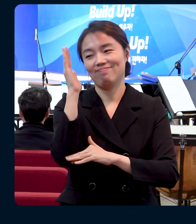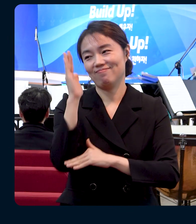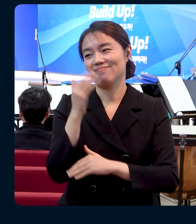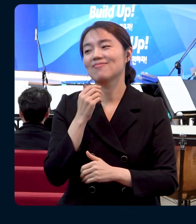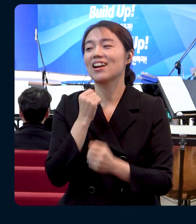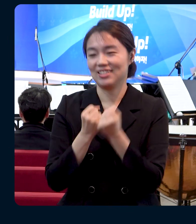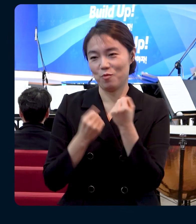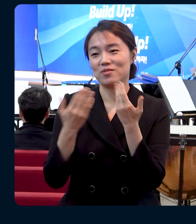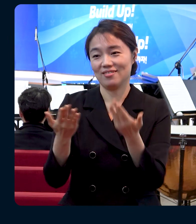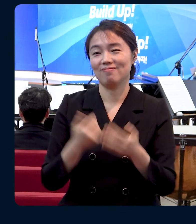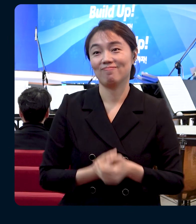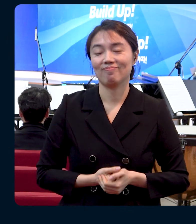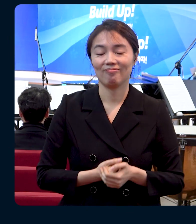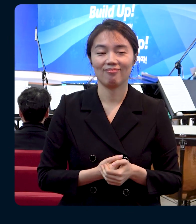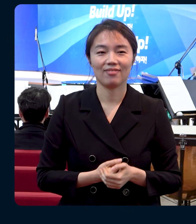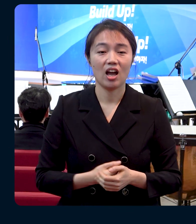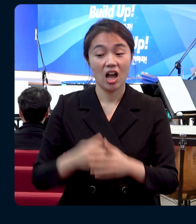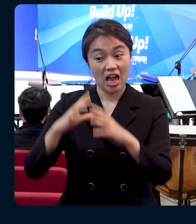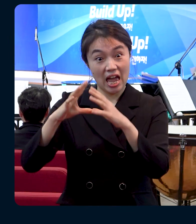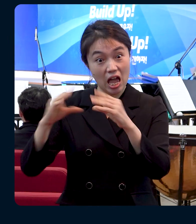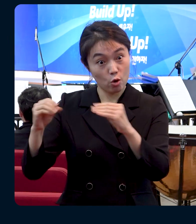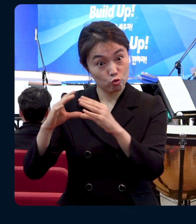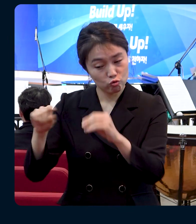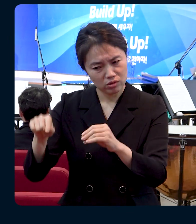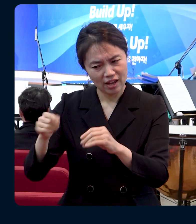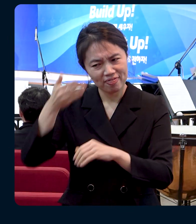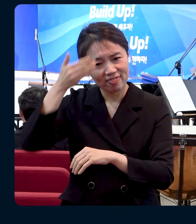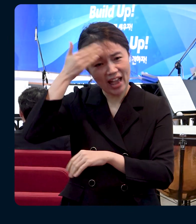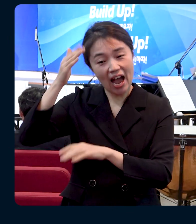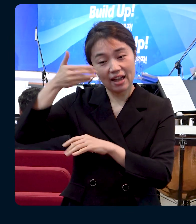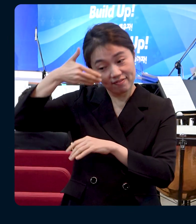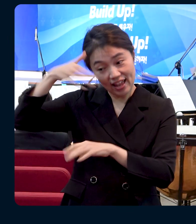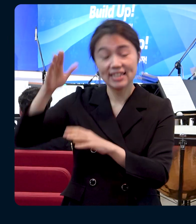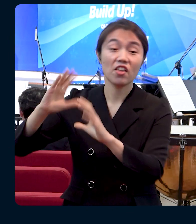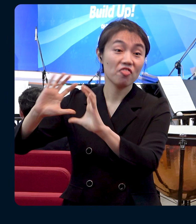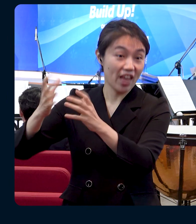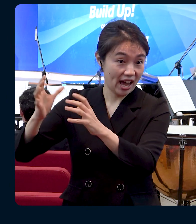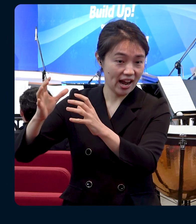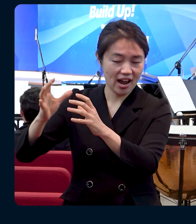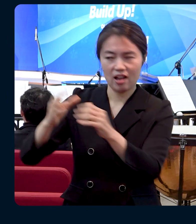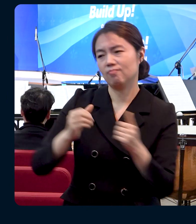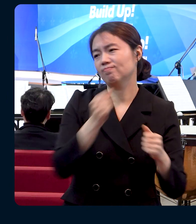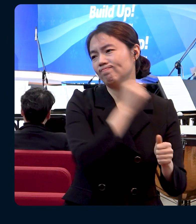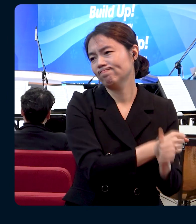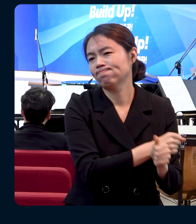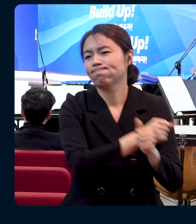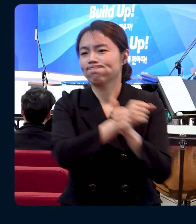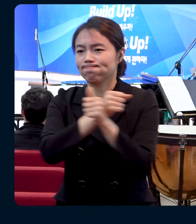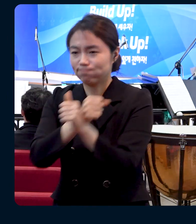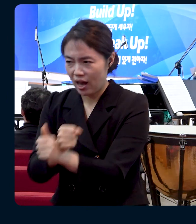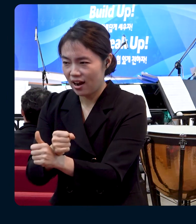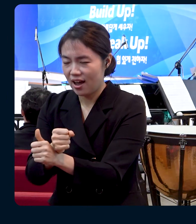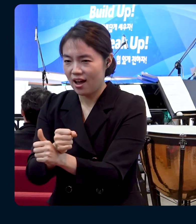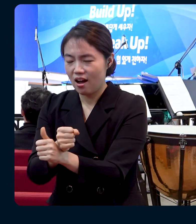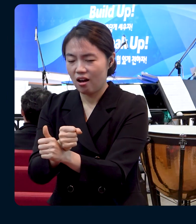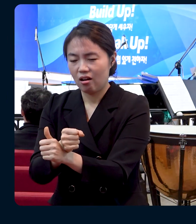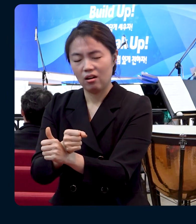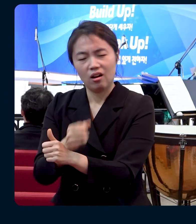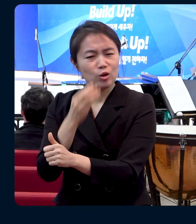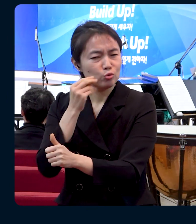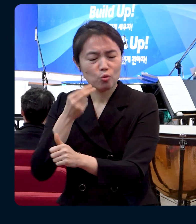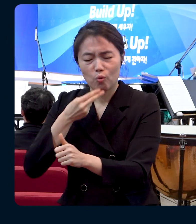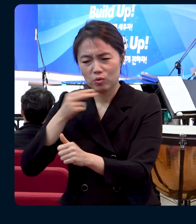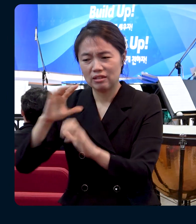우선 애굽이라고 하는 낯선 곳에 끌려갔습니다. 그 낯선 곳에서, 정말 익숙하지 않은